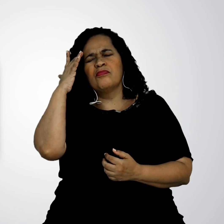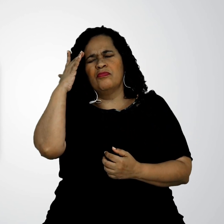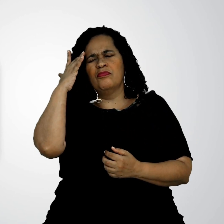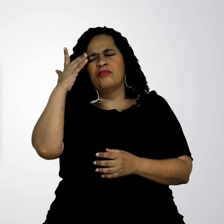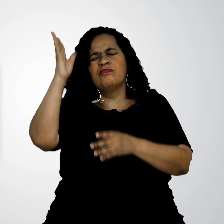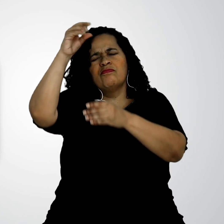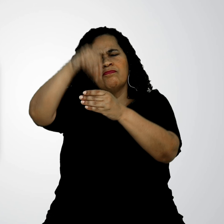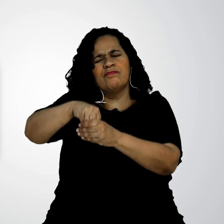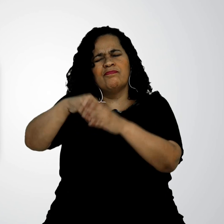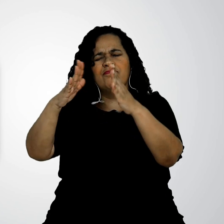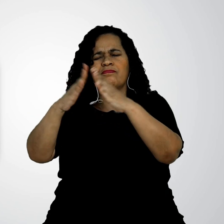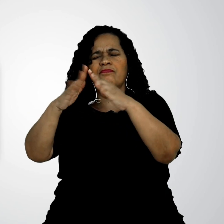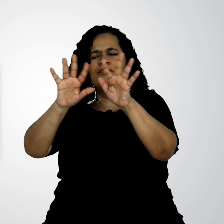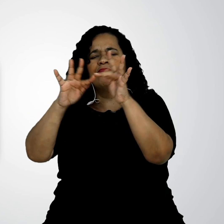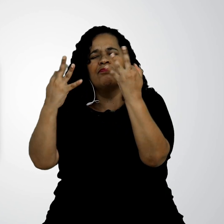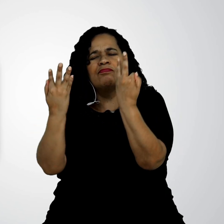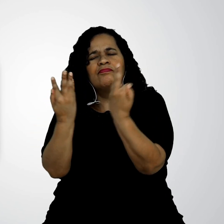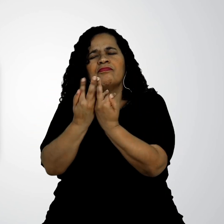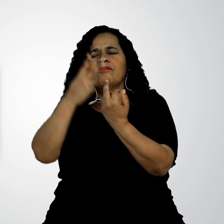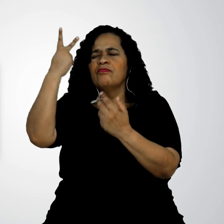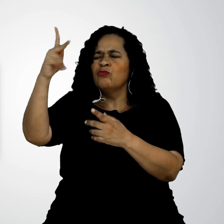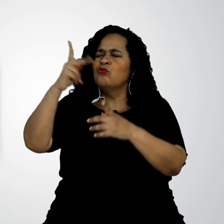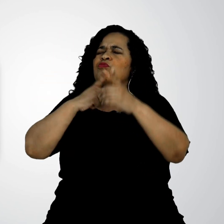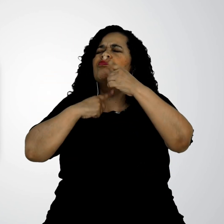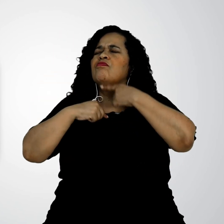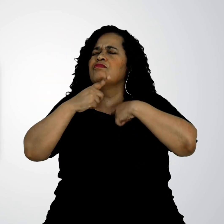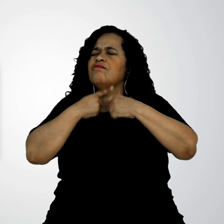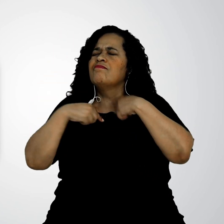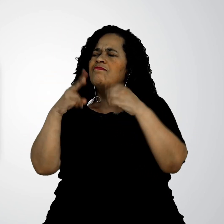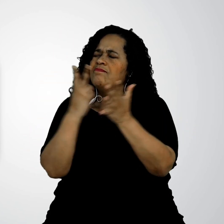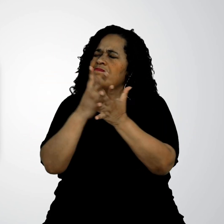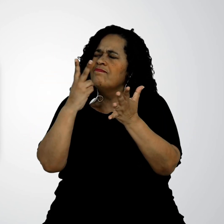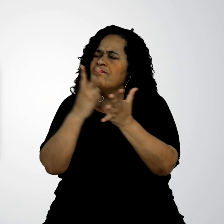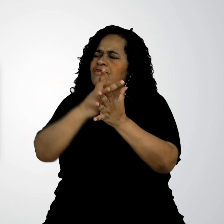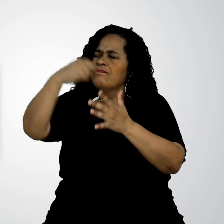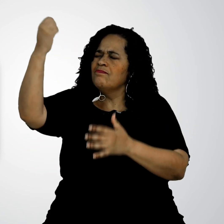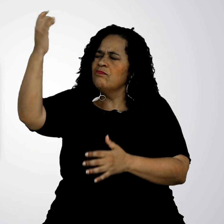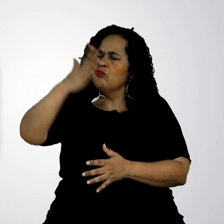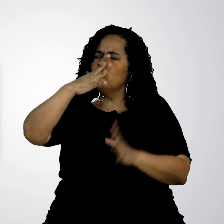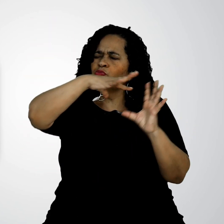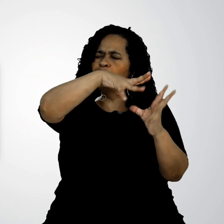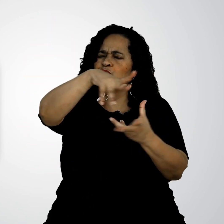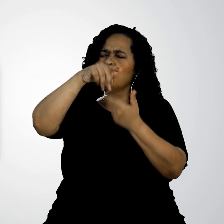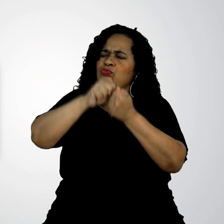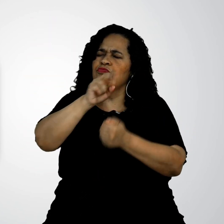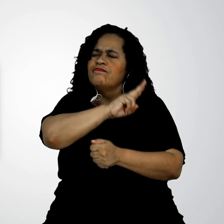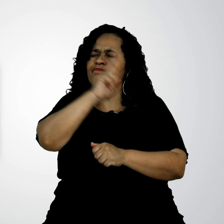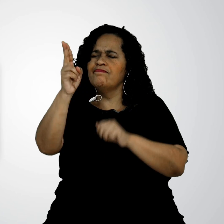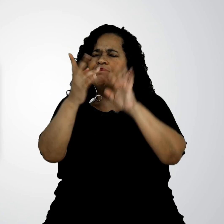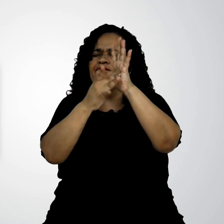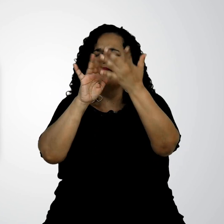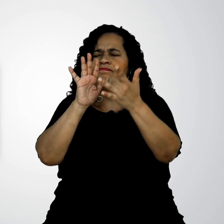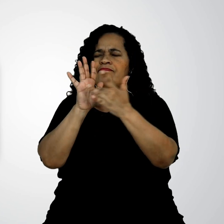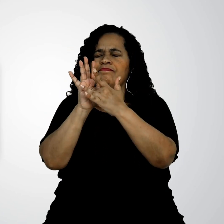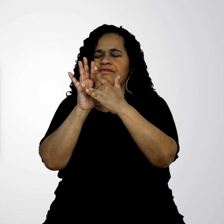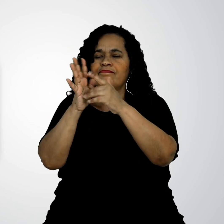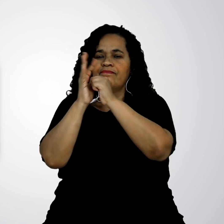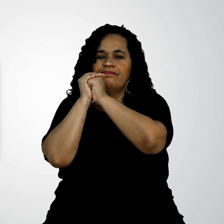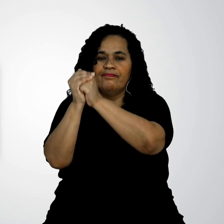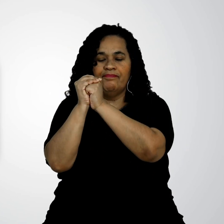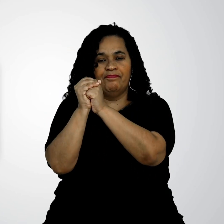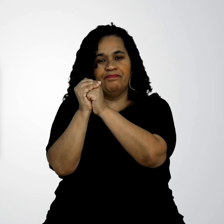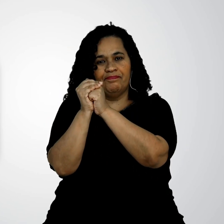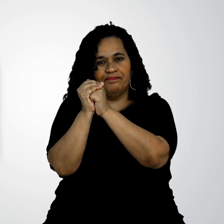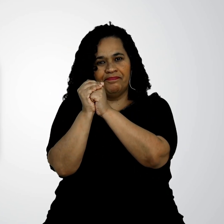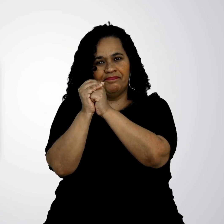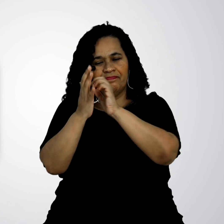próprias casas, segundo o seu querer e o seu evangelho, sejam luz para esse mundo, pelo nome do Senhor Jesus. Amém. Amém.